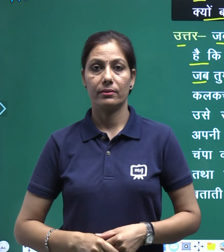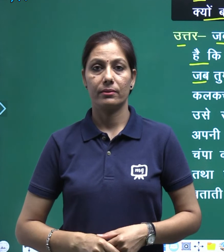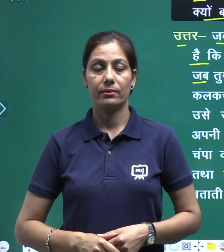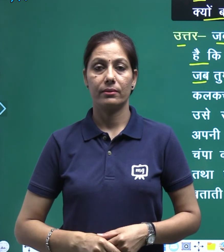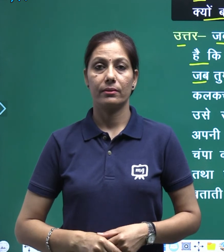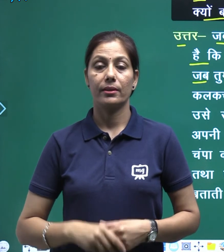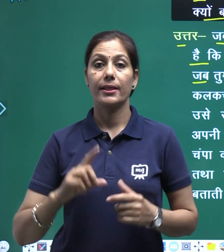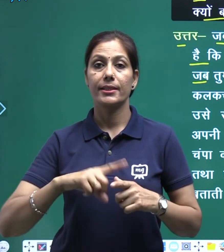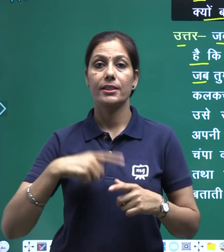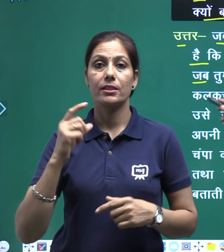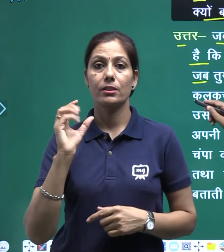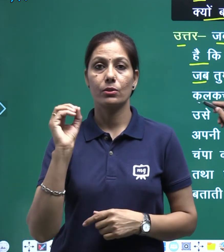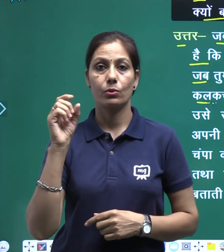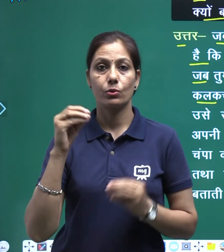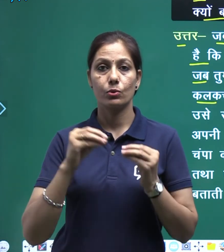कमाने के लिए